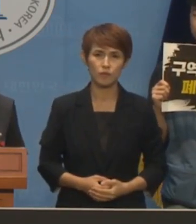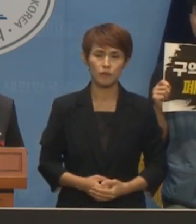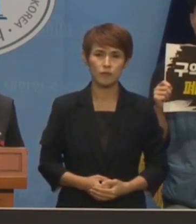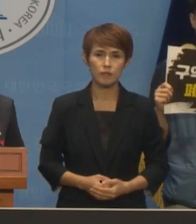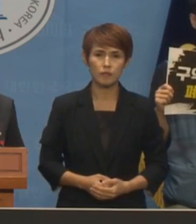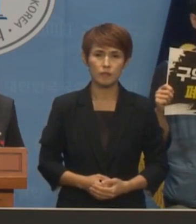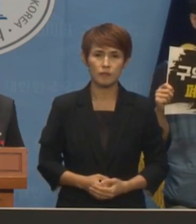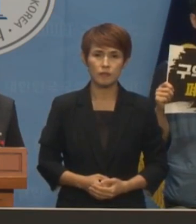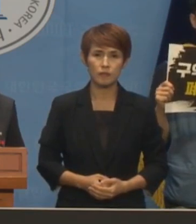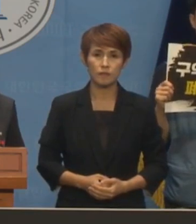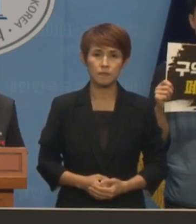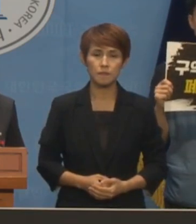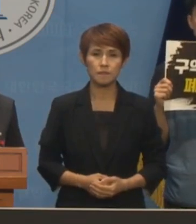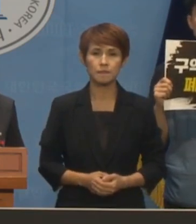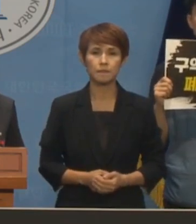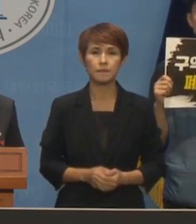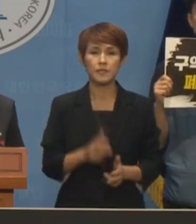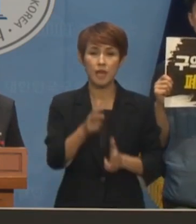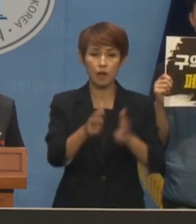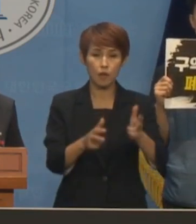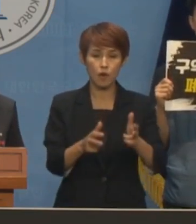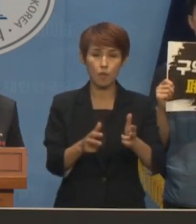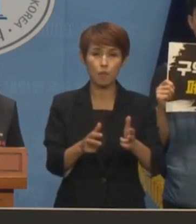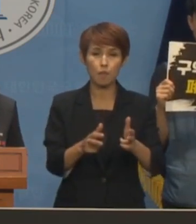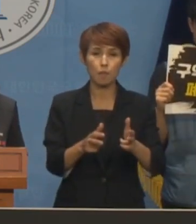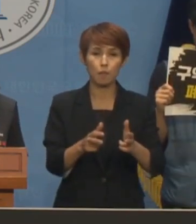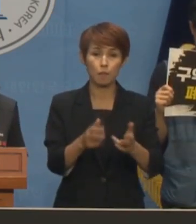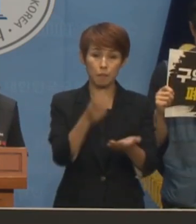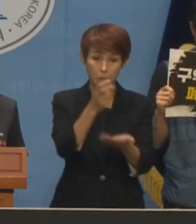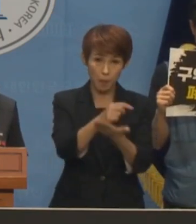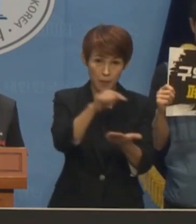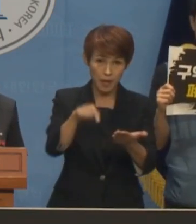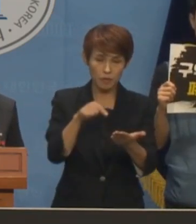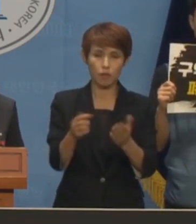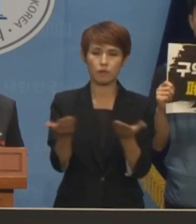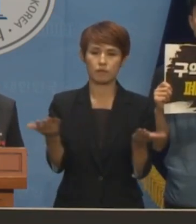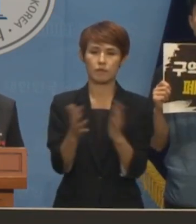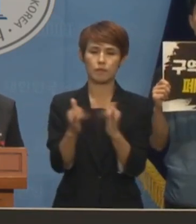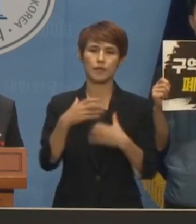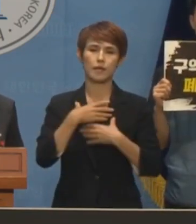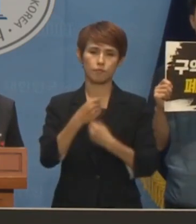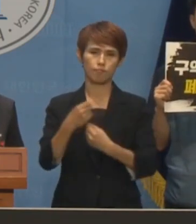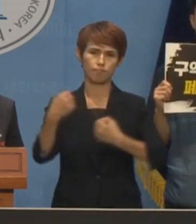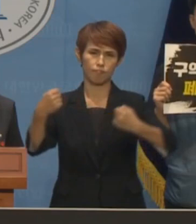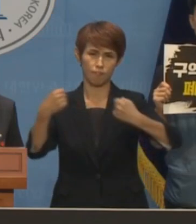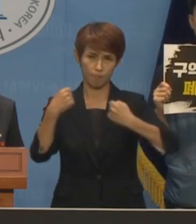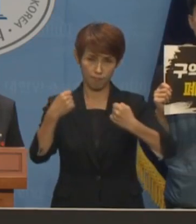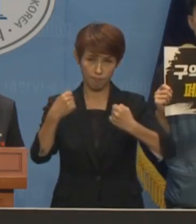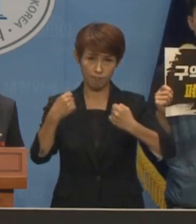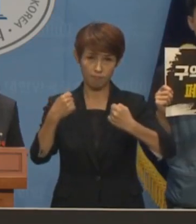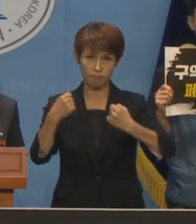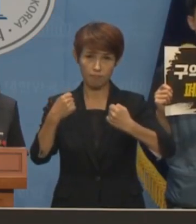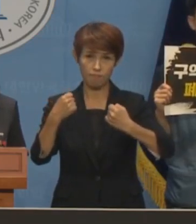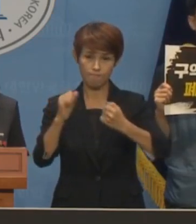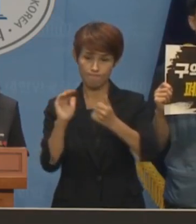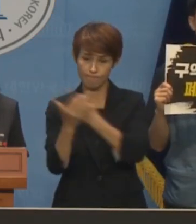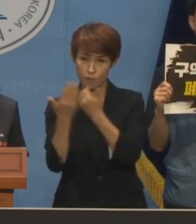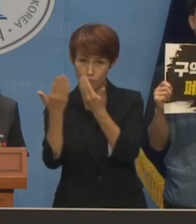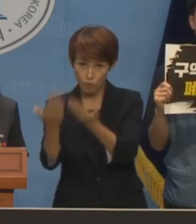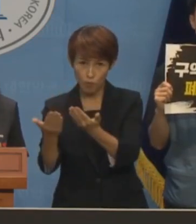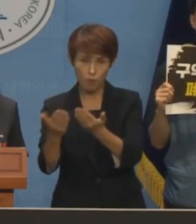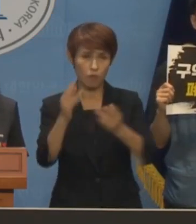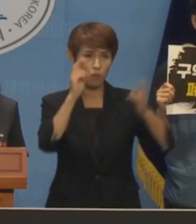산업안전 보건법에 근로자의 안전 및 건강을 유지 증진하는 것을 사용자의